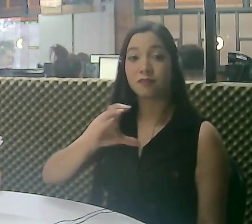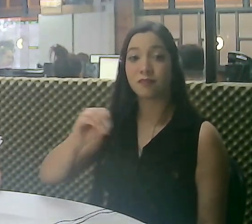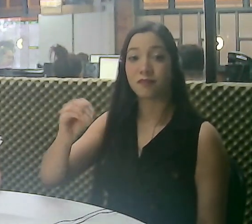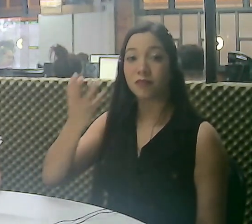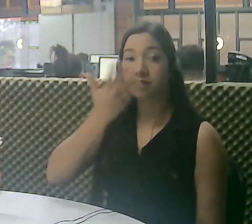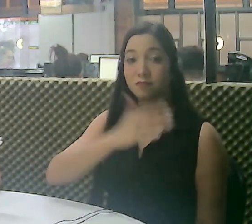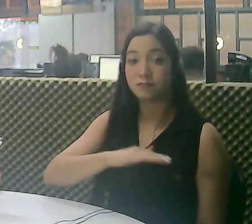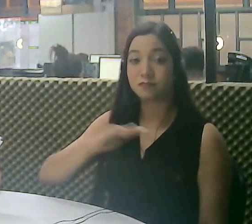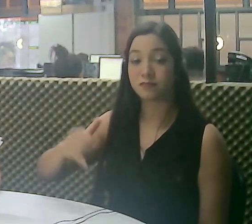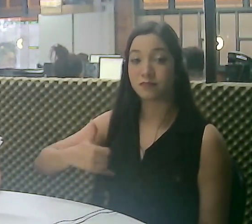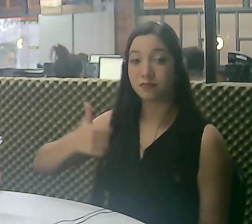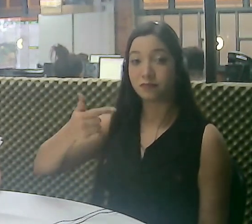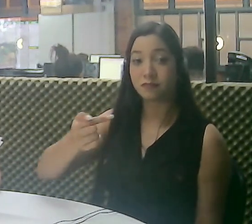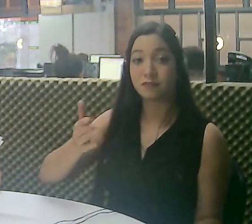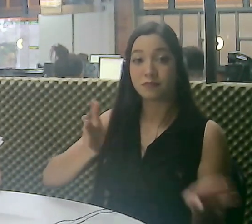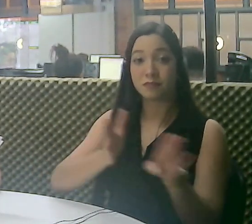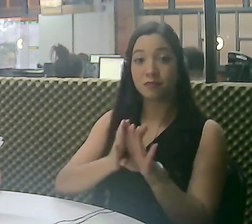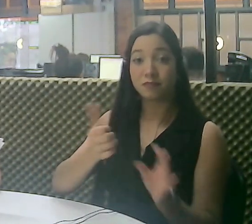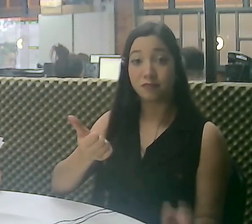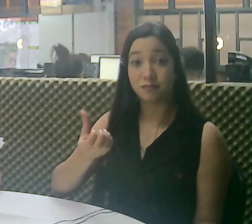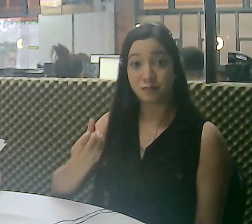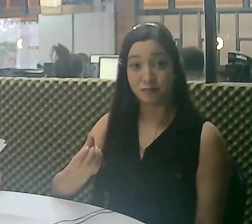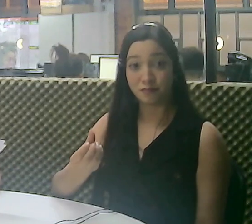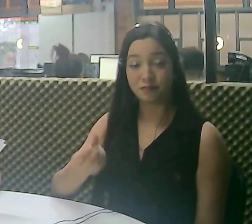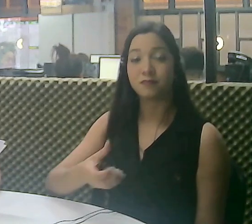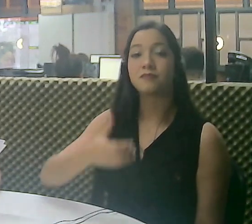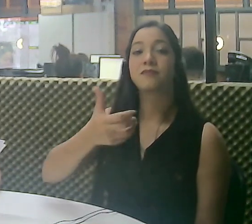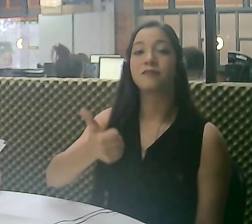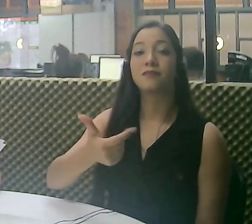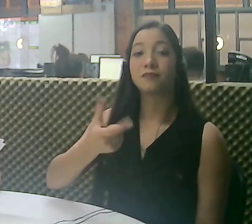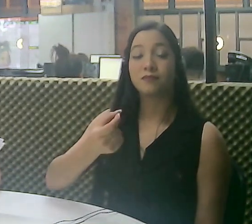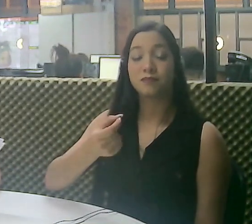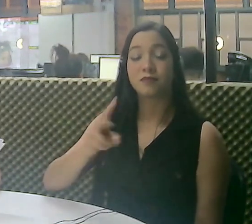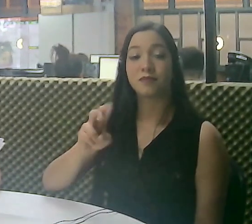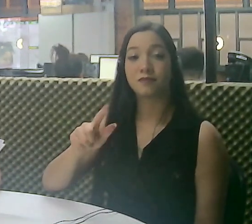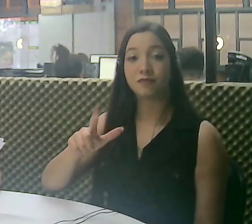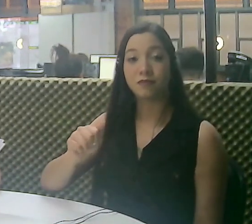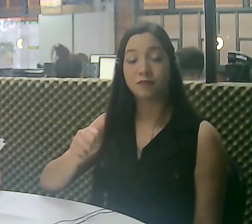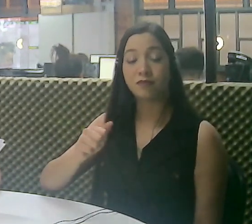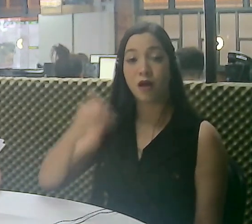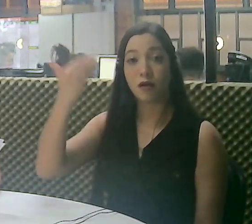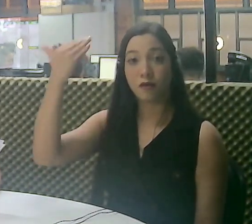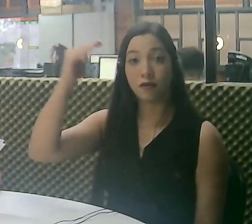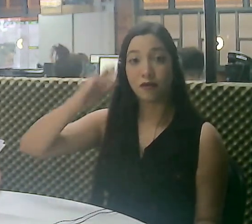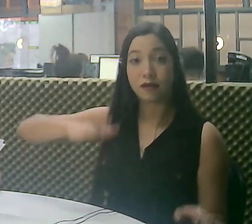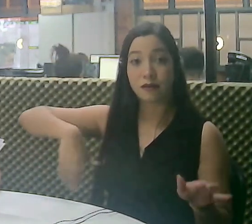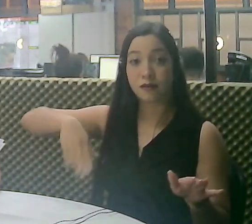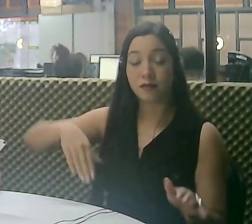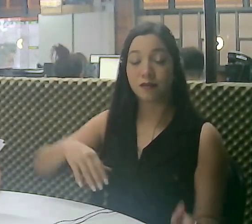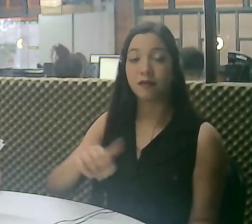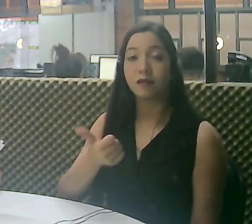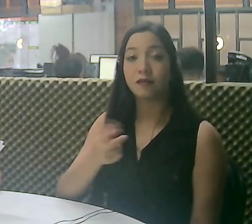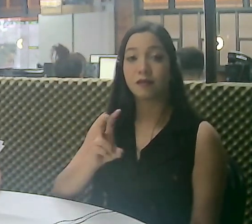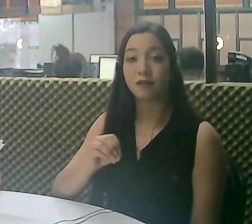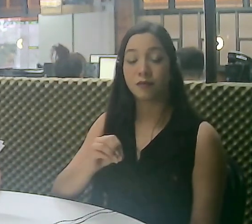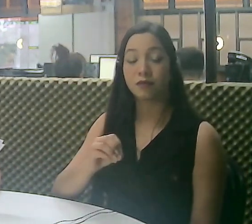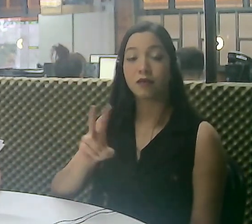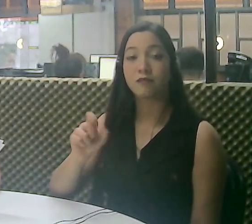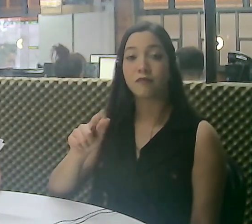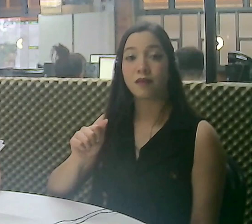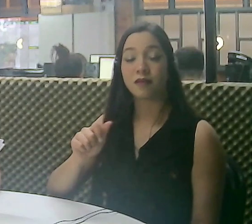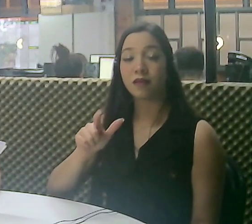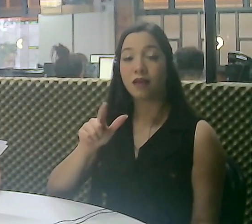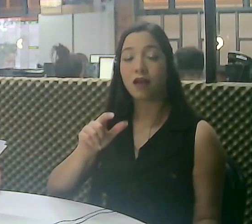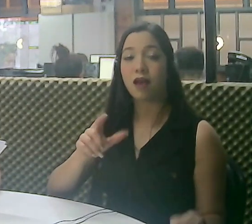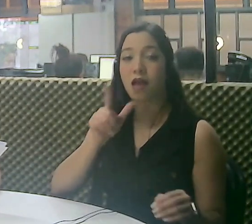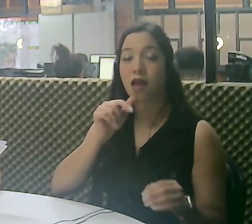faixa etária de 7 a 16 anos, 120 vagas para natação adulto e 150 vagas para